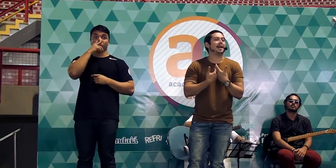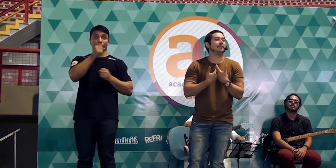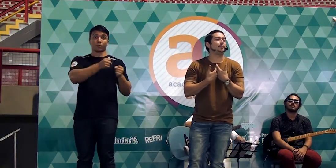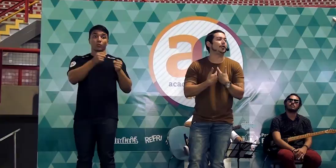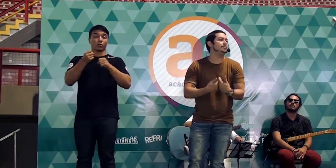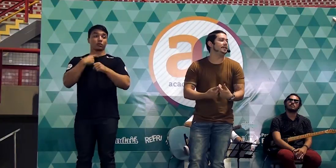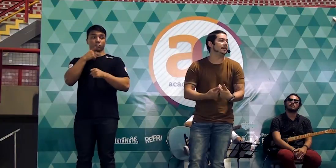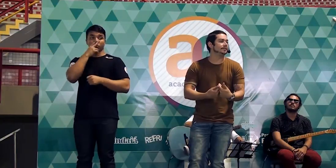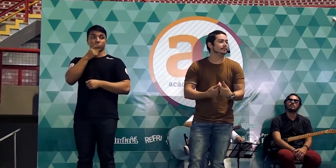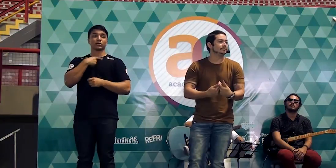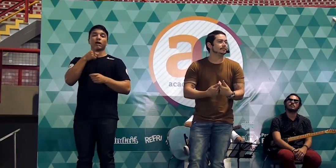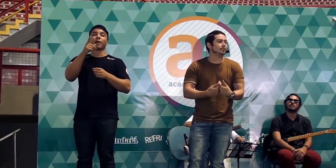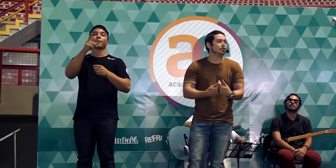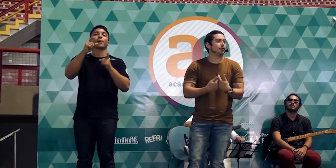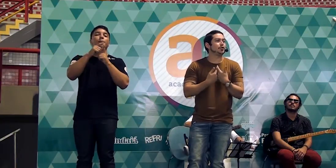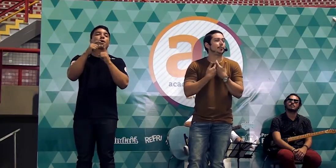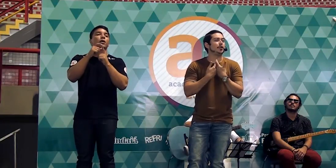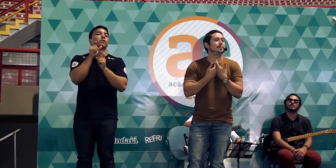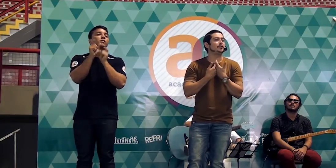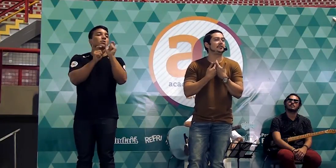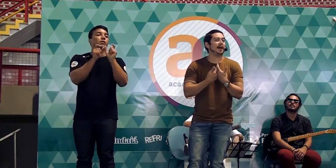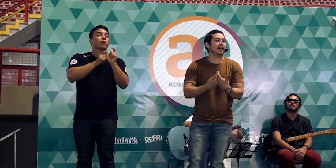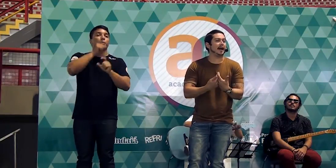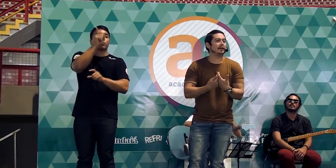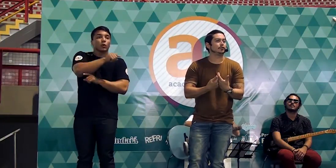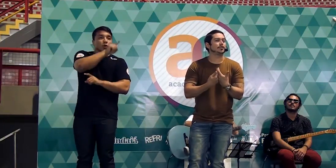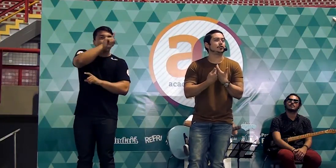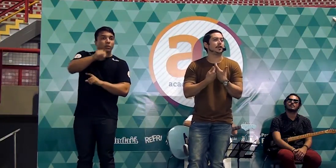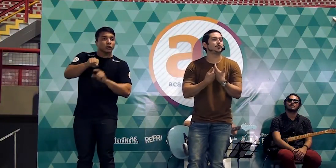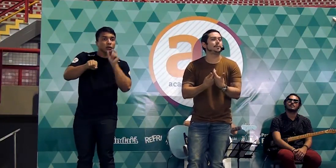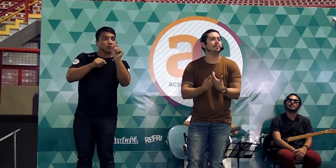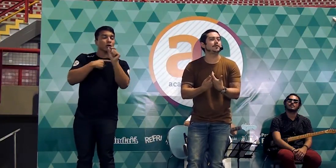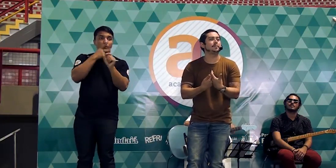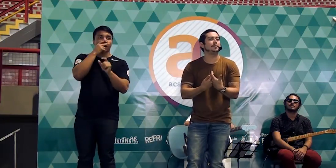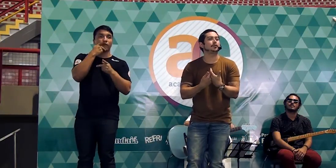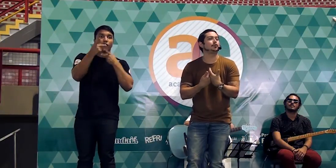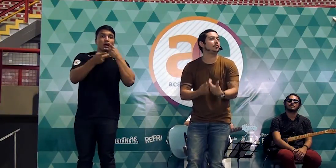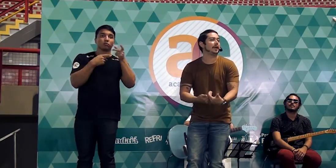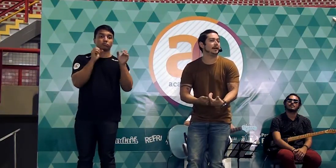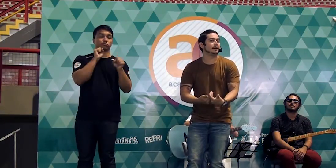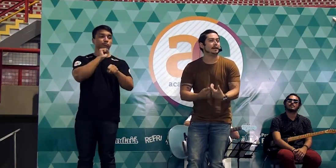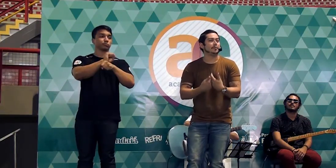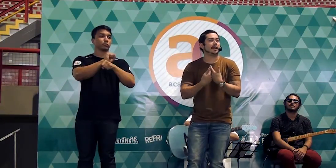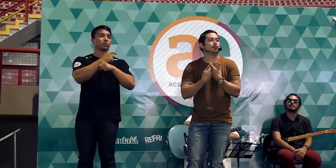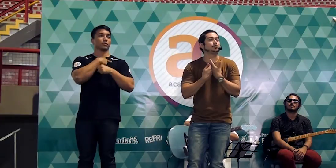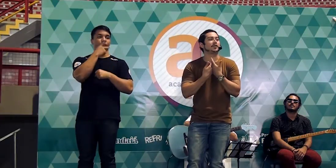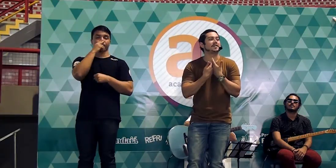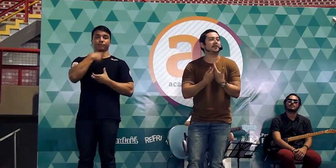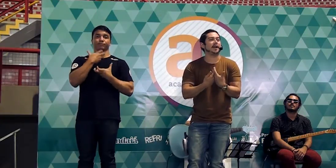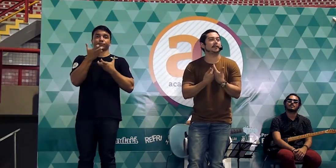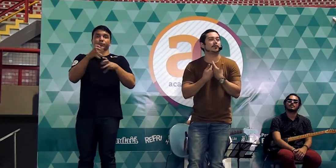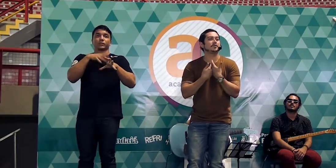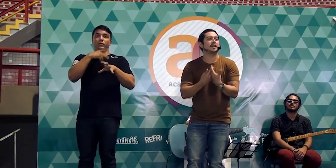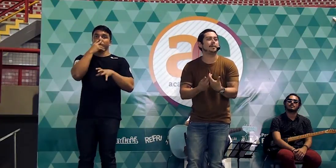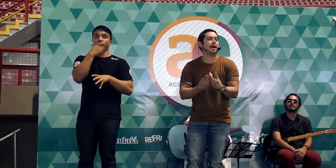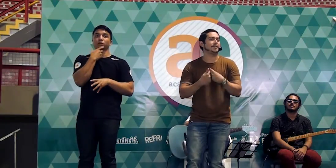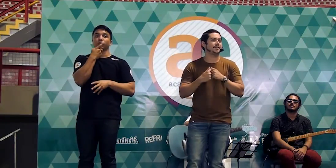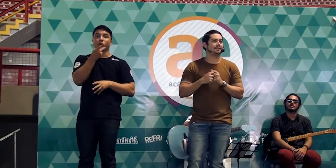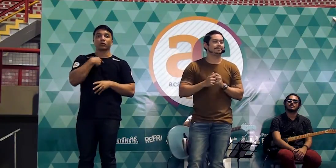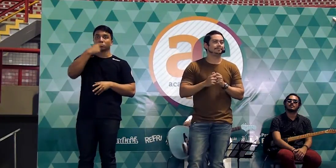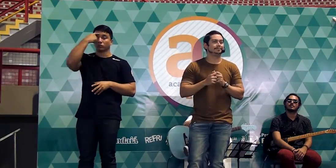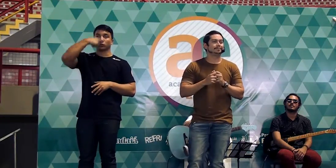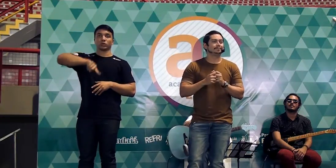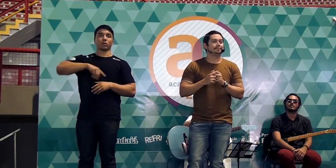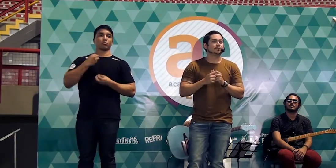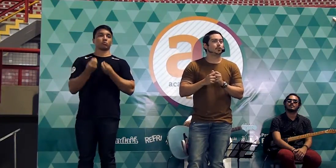chamado a palavra proibida. Quando eu te proíbo de falar, tu se torna submisso mesmo que tu não queira, porque quando tu quiser falar, tu não sabe